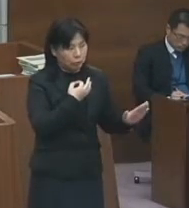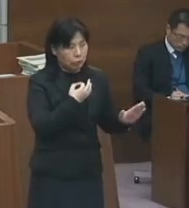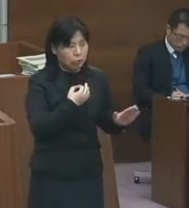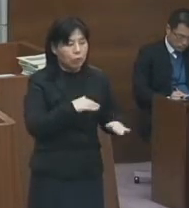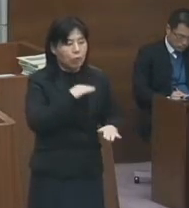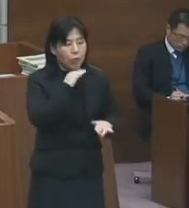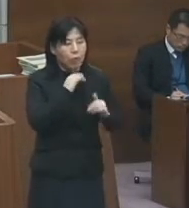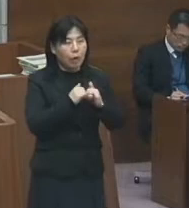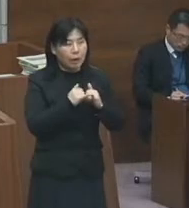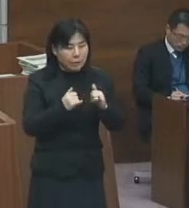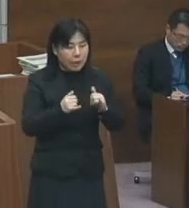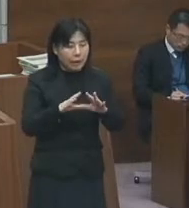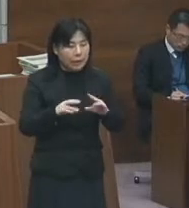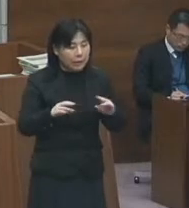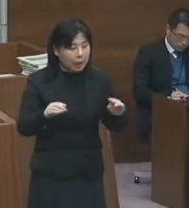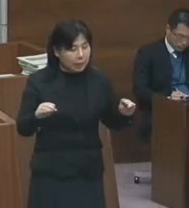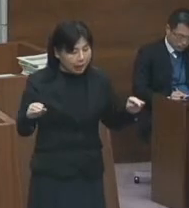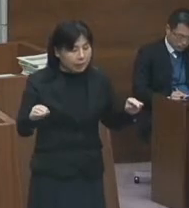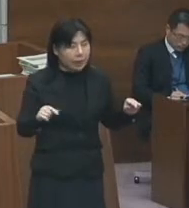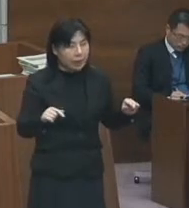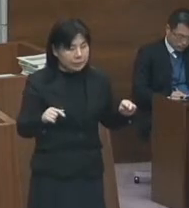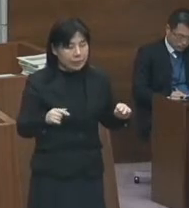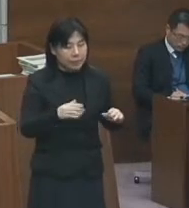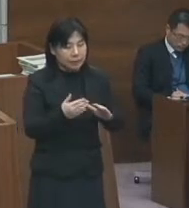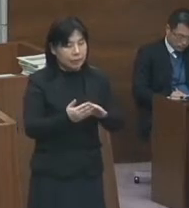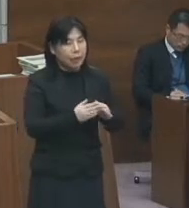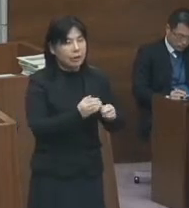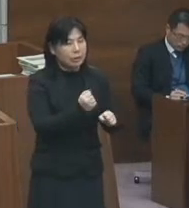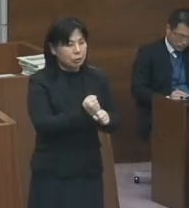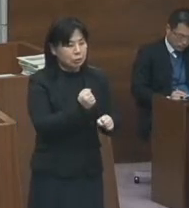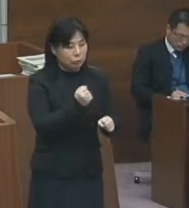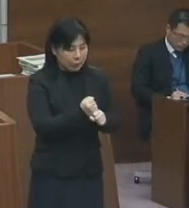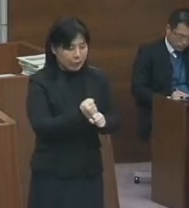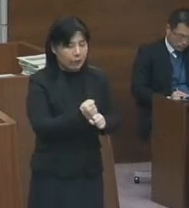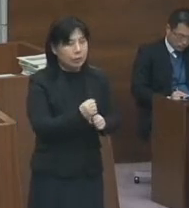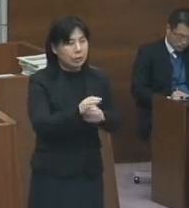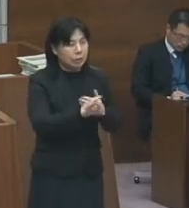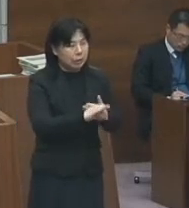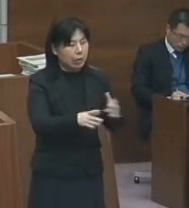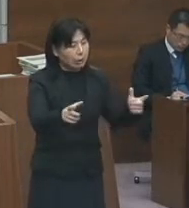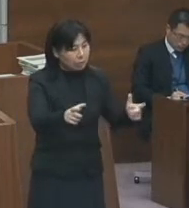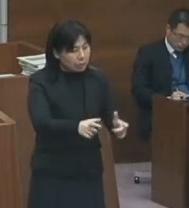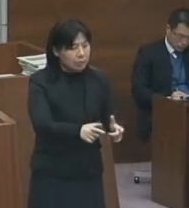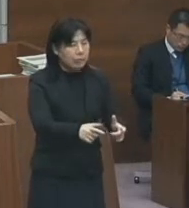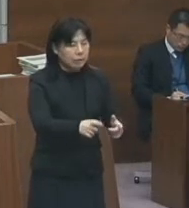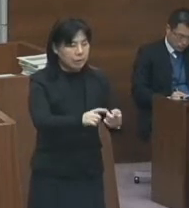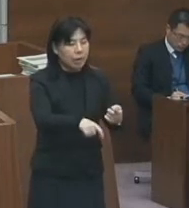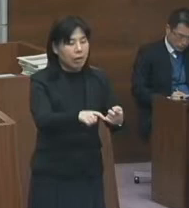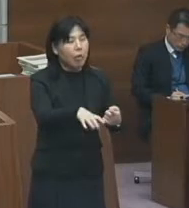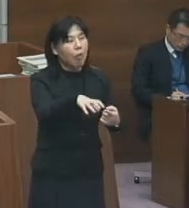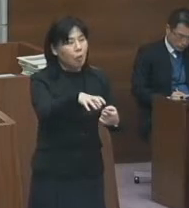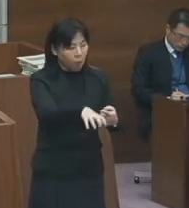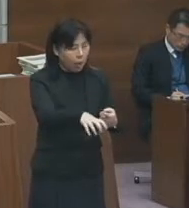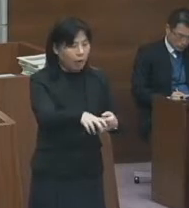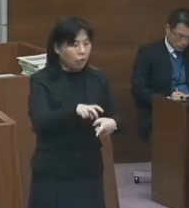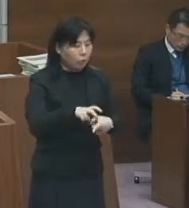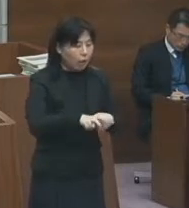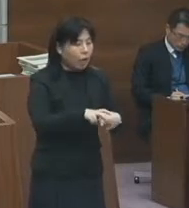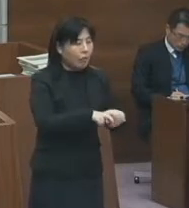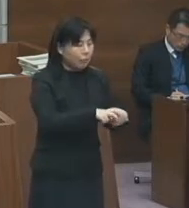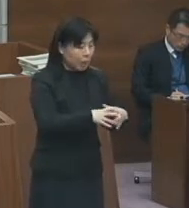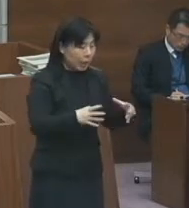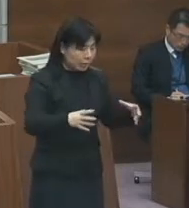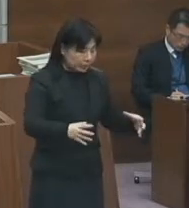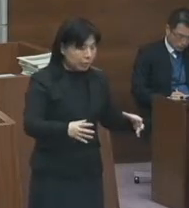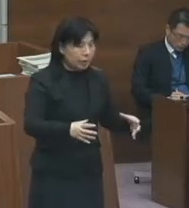くりの方針のもと、残地を活用したポケットパークの整備、バス停や歩道へのベンチの設置が進